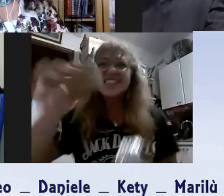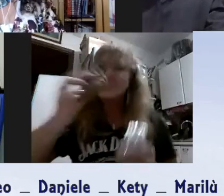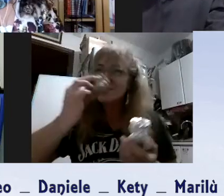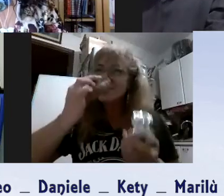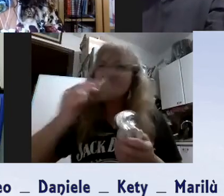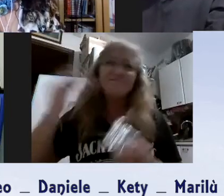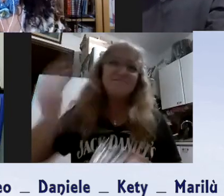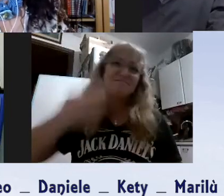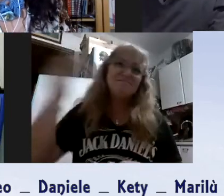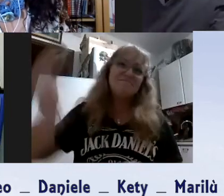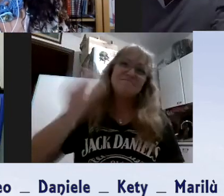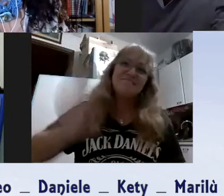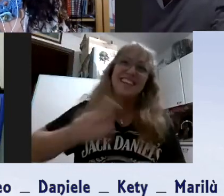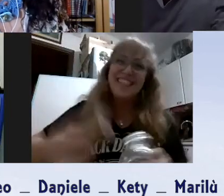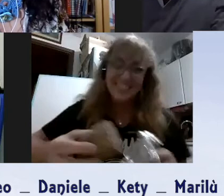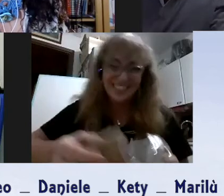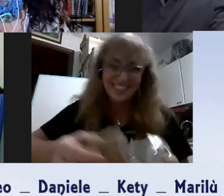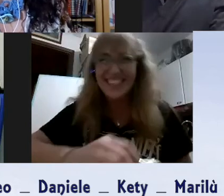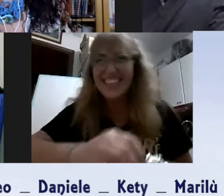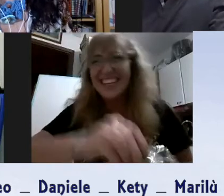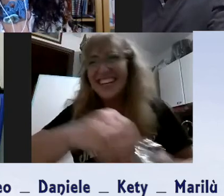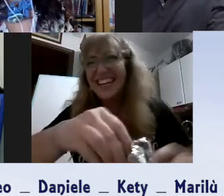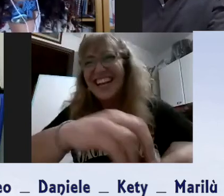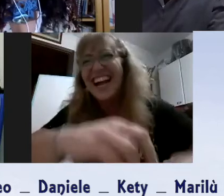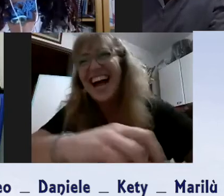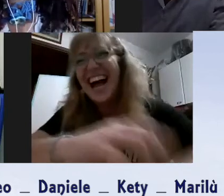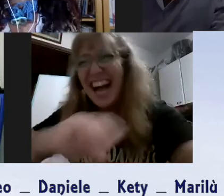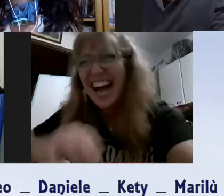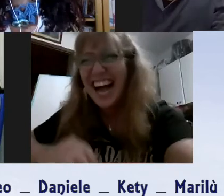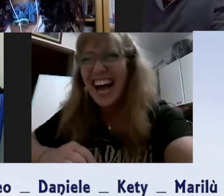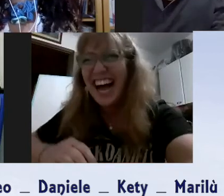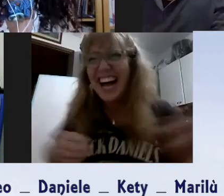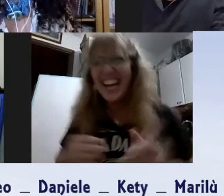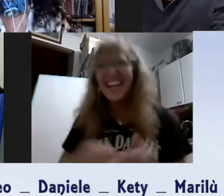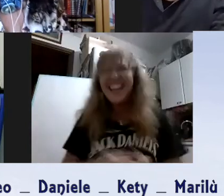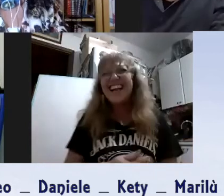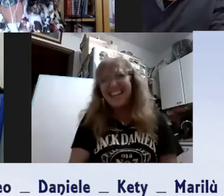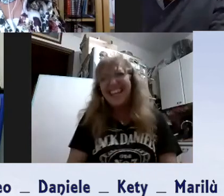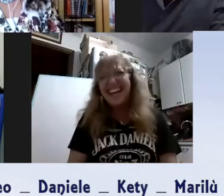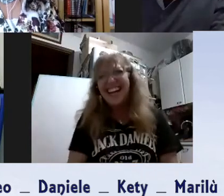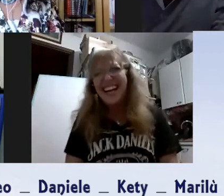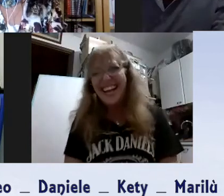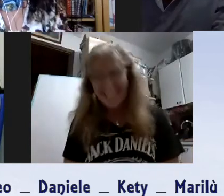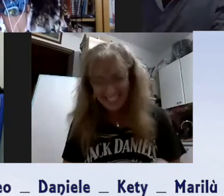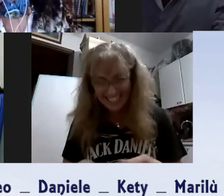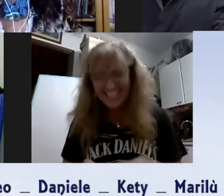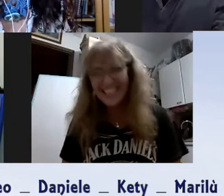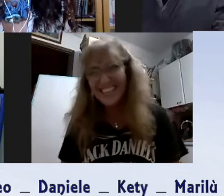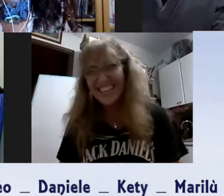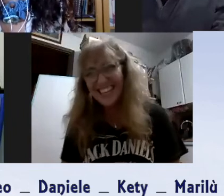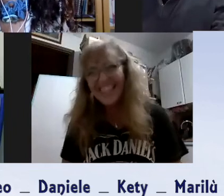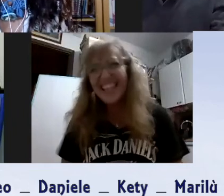Per il distanziamento sociale, fra un po' ti suona la porta Ketty e Loris, che è venuto fino là a piedi perché ha visto il salame. Fammelo sniffare.